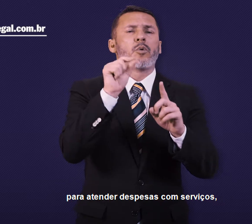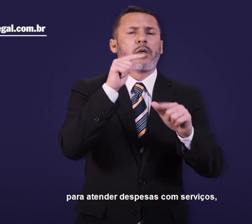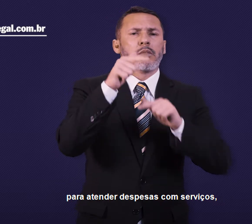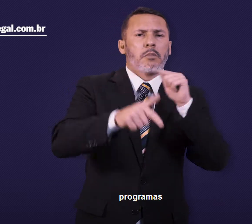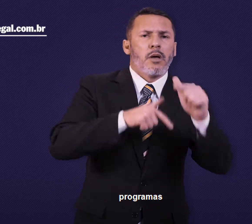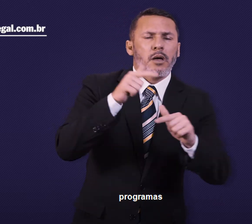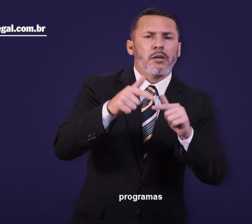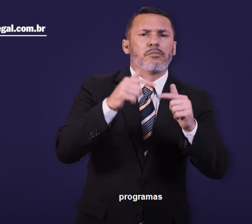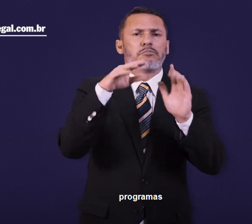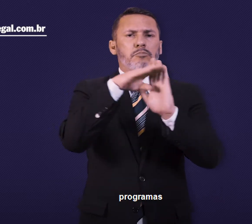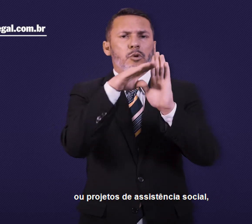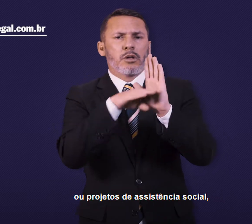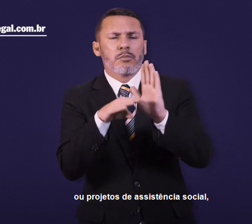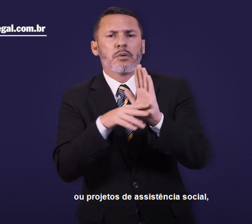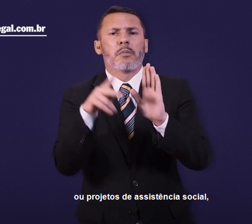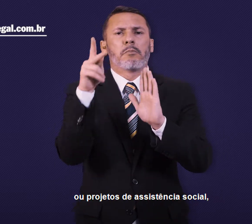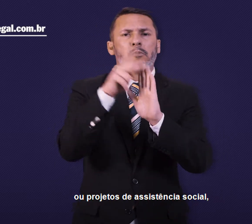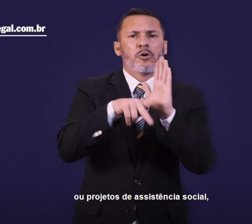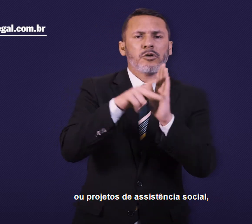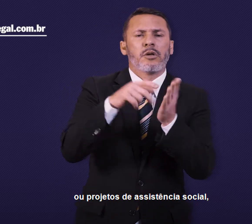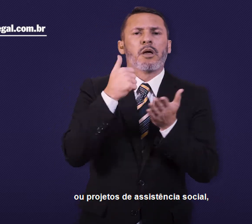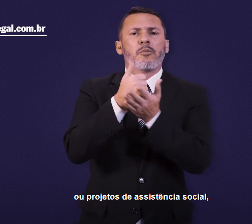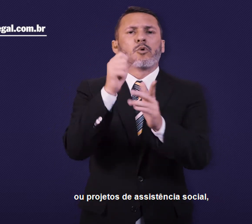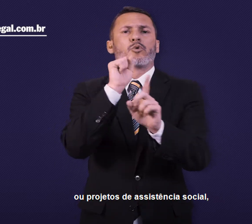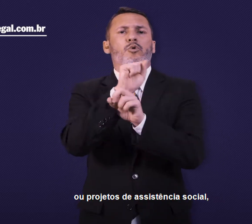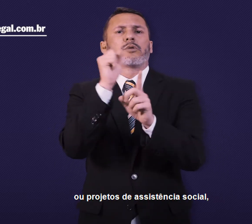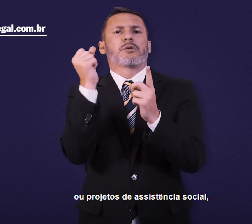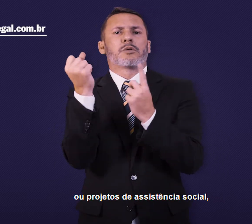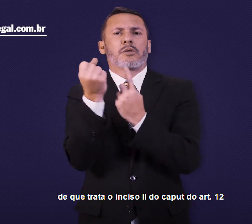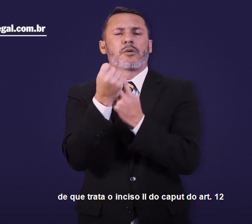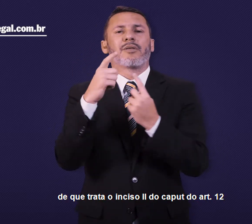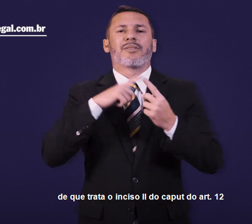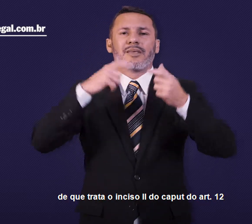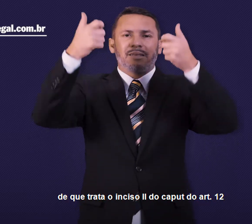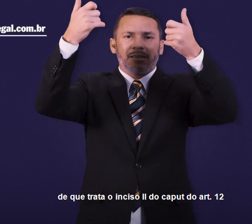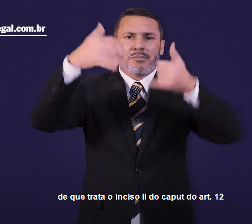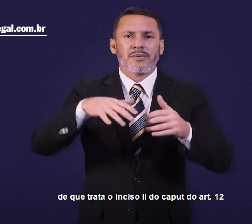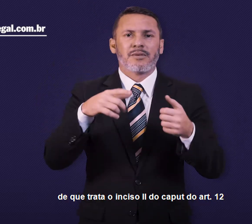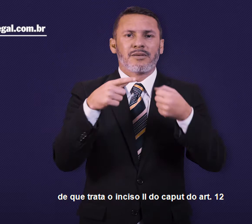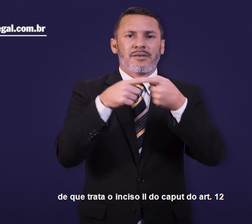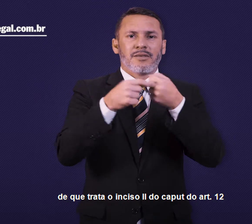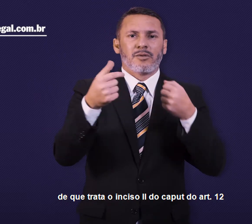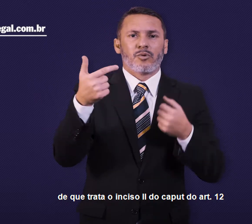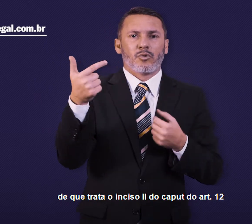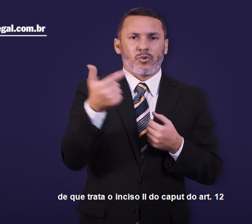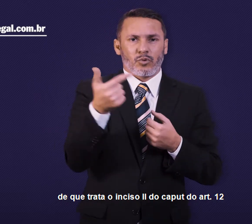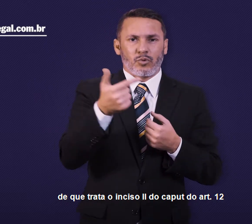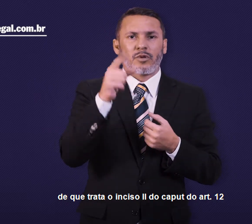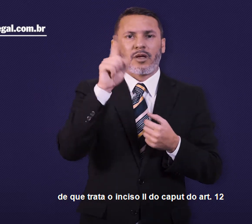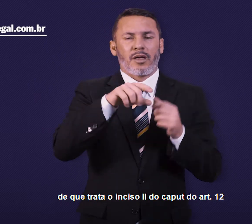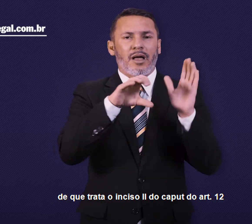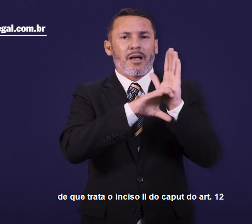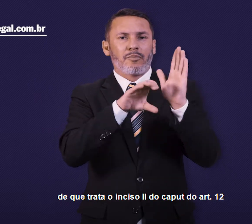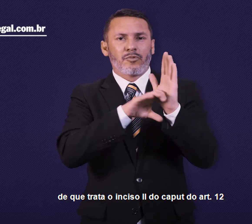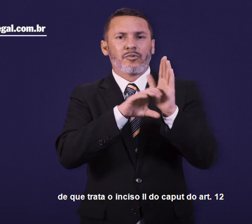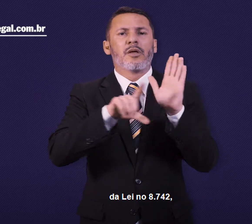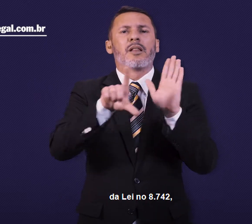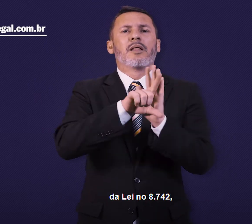serviços, programas ou projetos de assistência social de que trata o inciso 2 do caput do artigo 12 da Lei nº